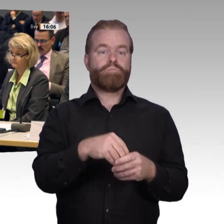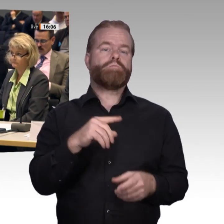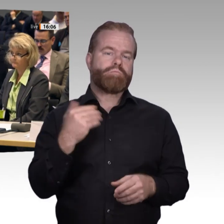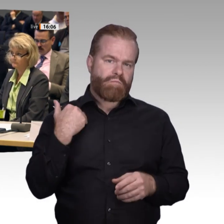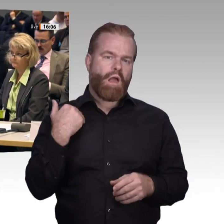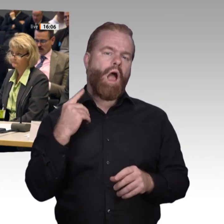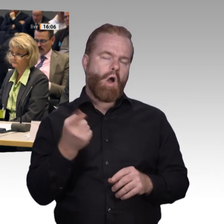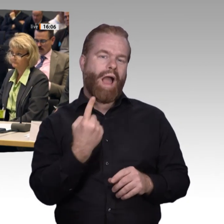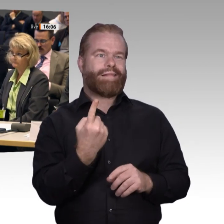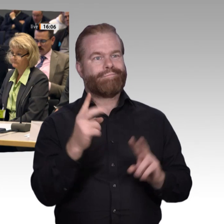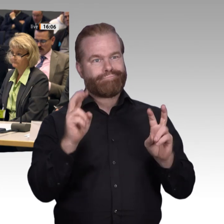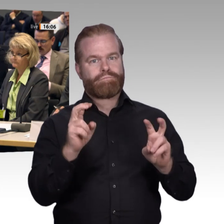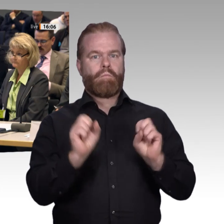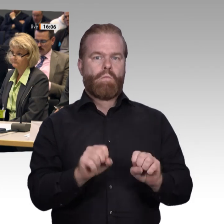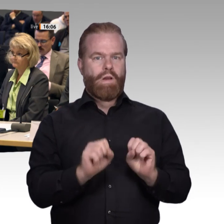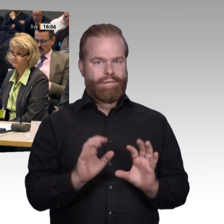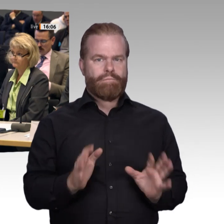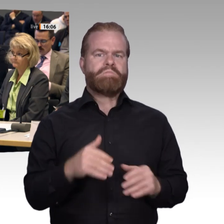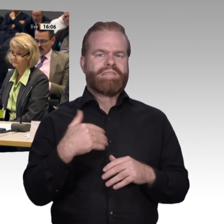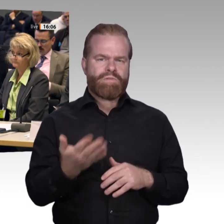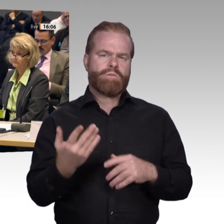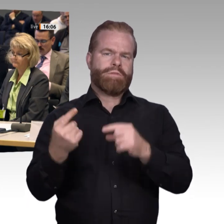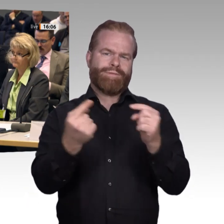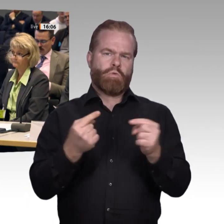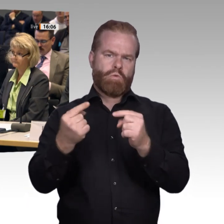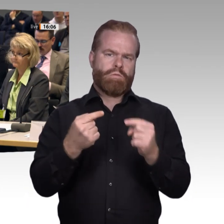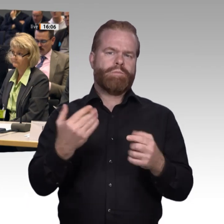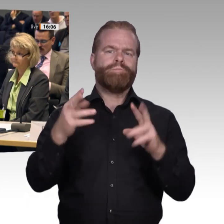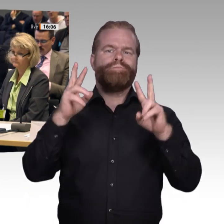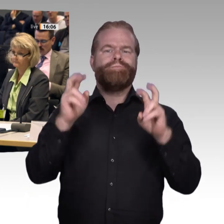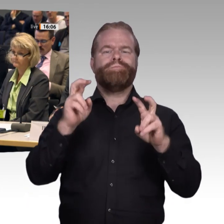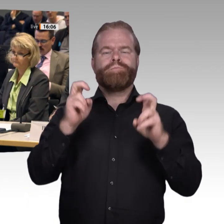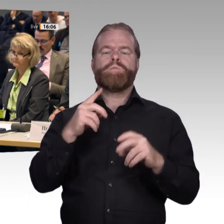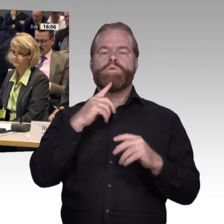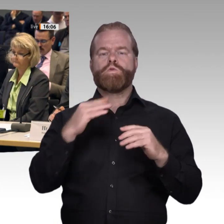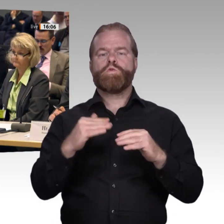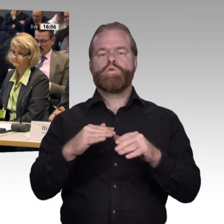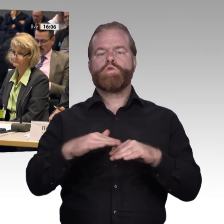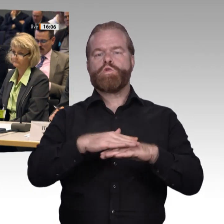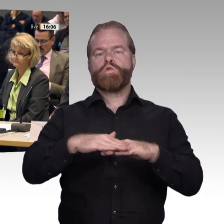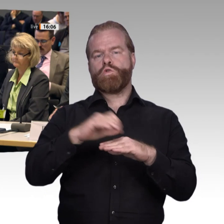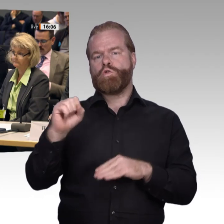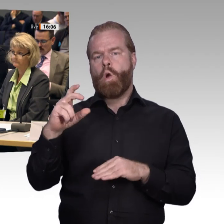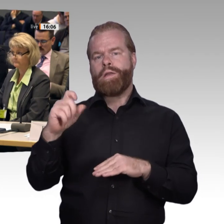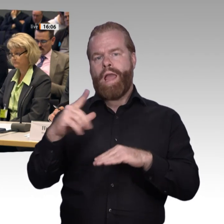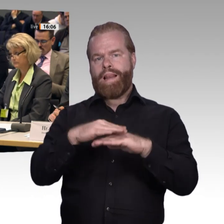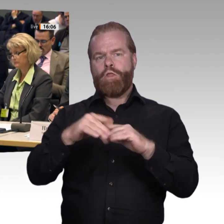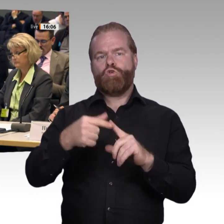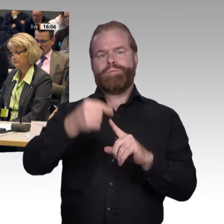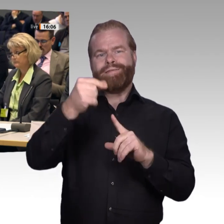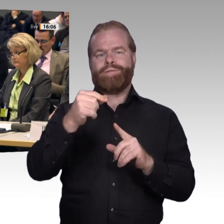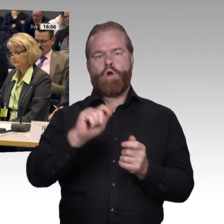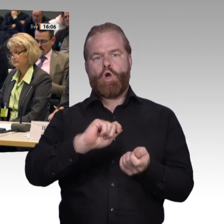Sockel-Spitz-Umkehrung, dass der Eigenanteil an der Pflege fixiert wird und darüber hinaus die Pflegeversicherung eben den